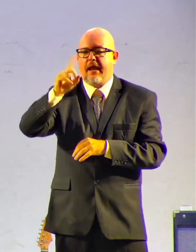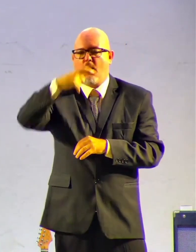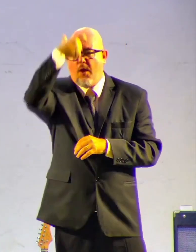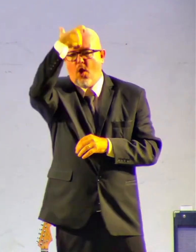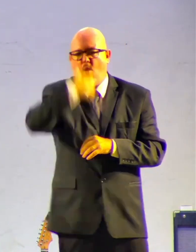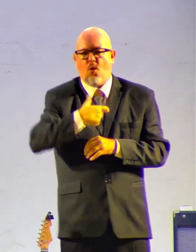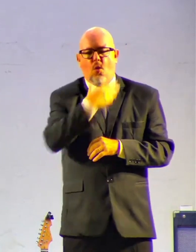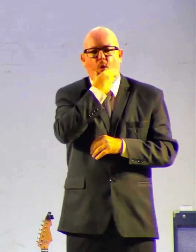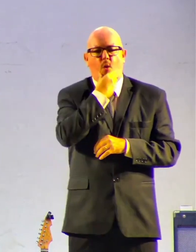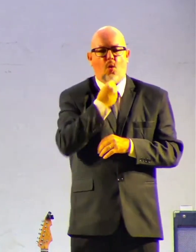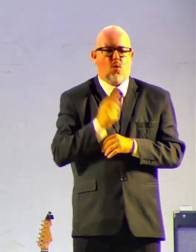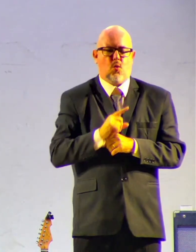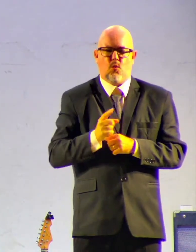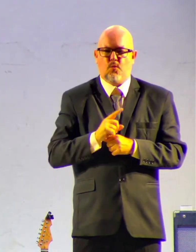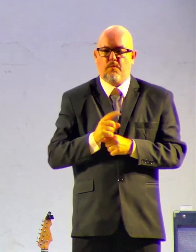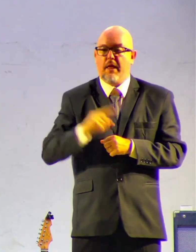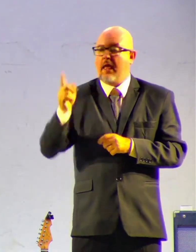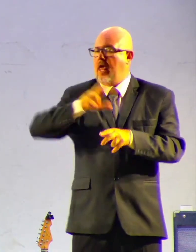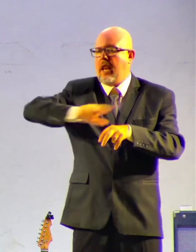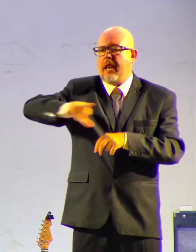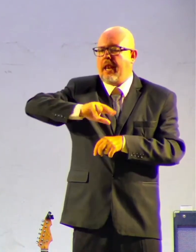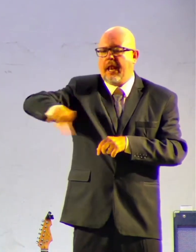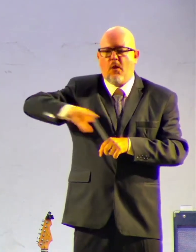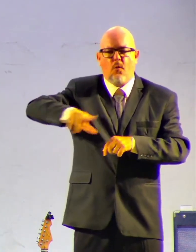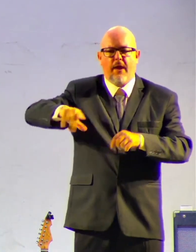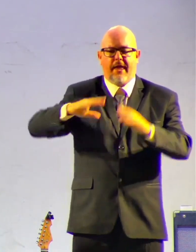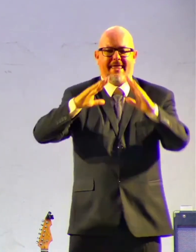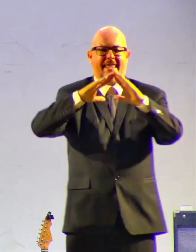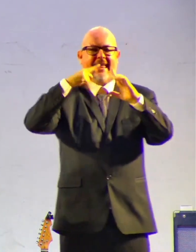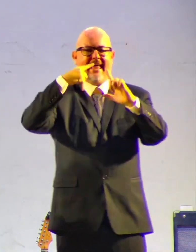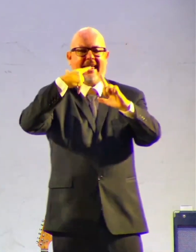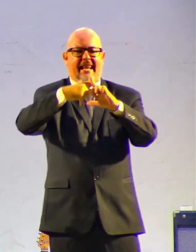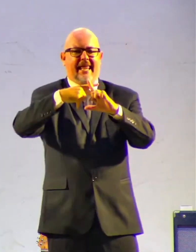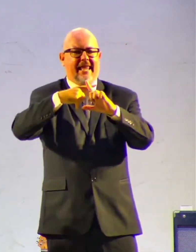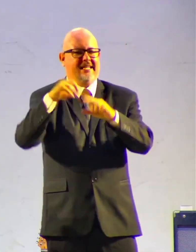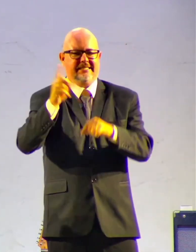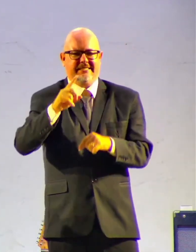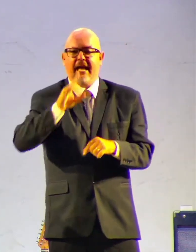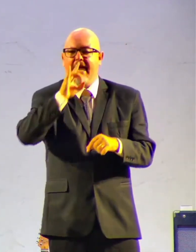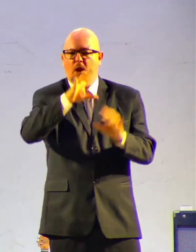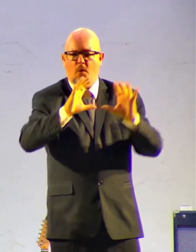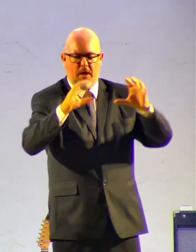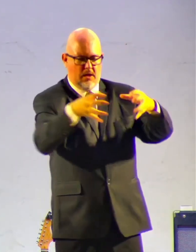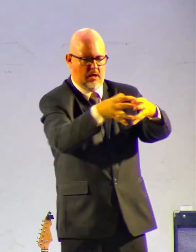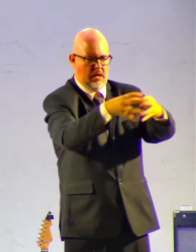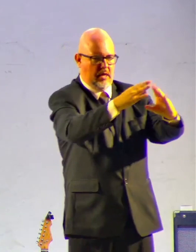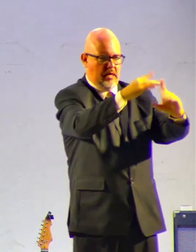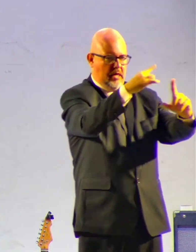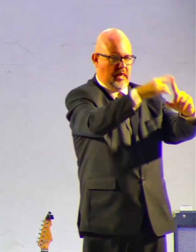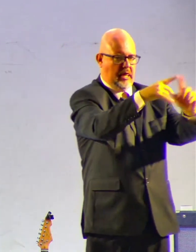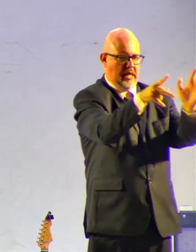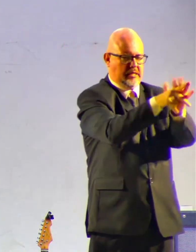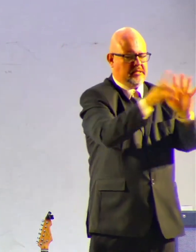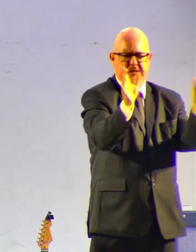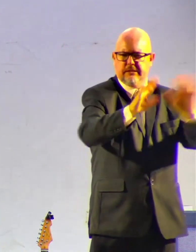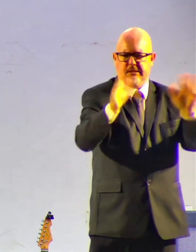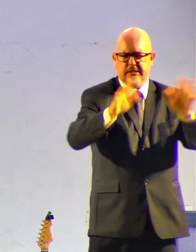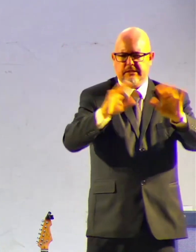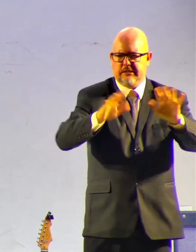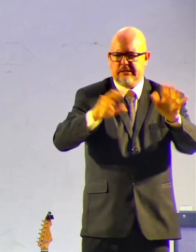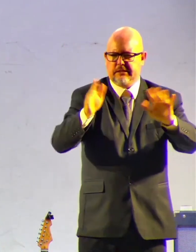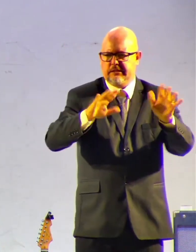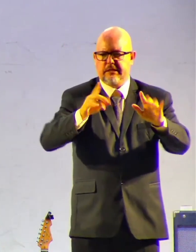homem, não é uma igreja, não é uma denominação religiosa, não é um